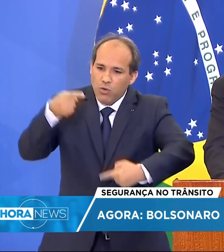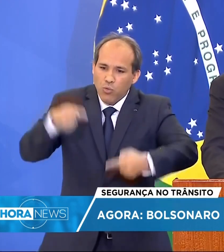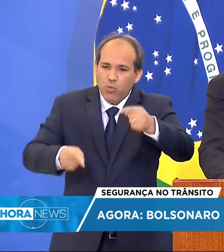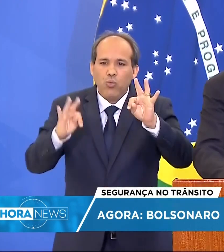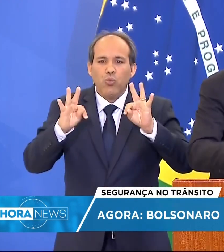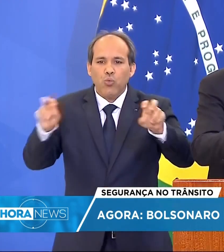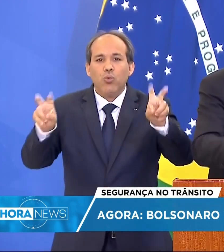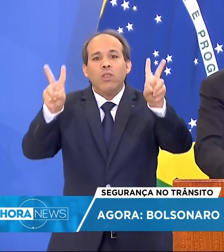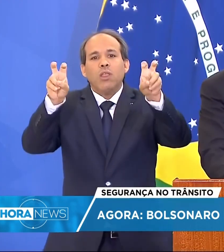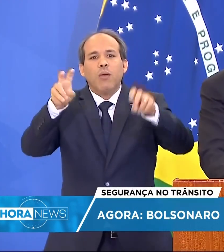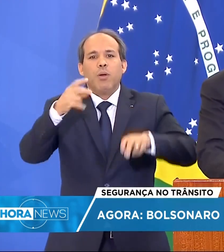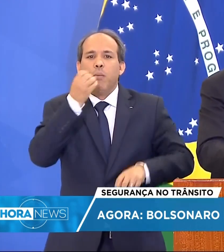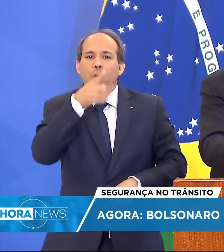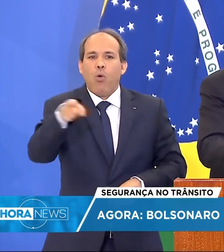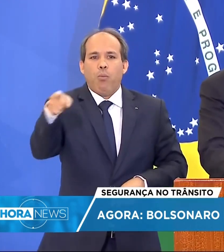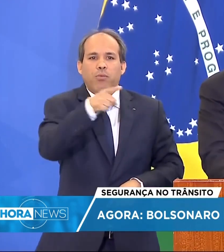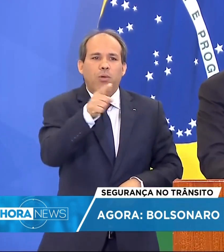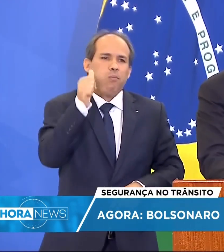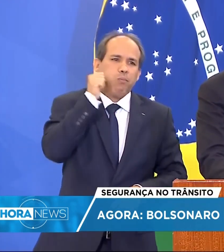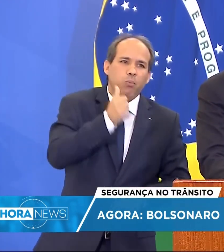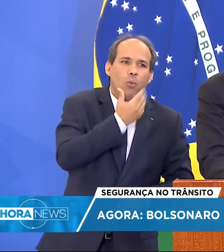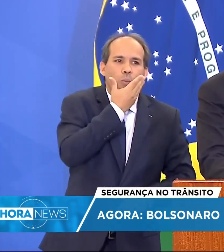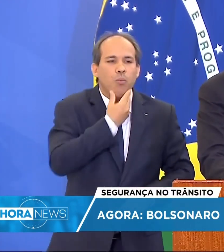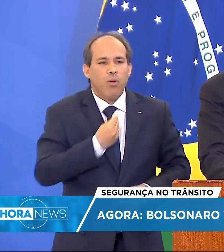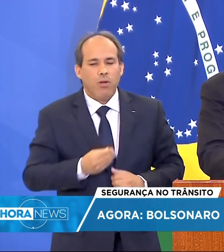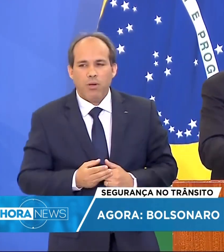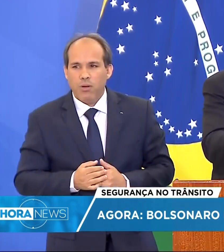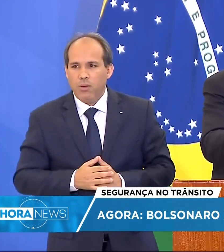vocês. É o homem, a mulher,